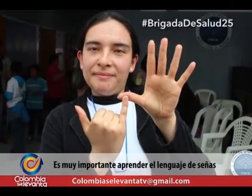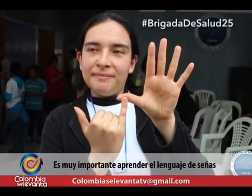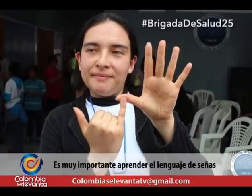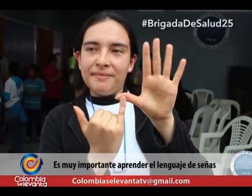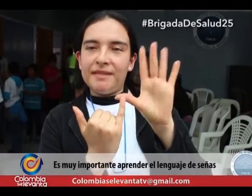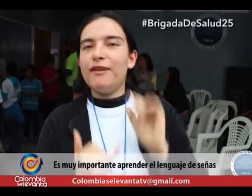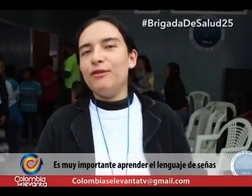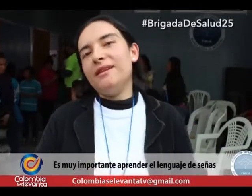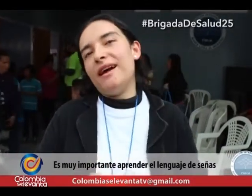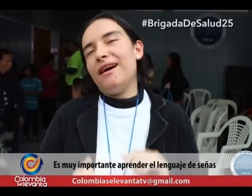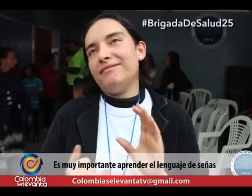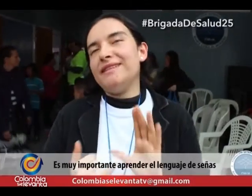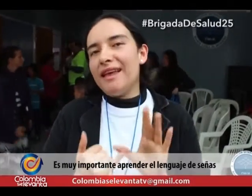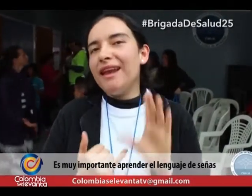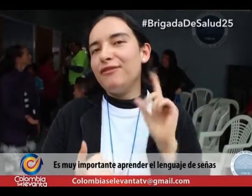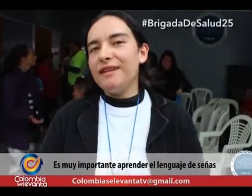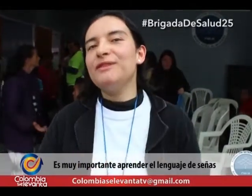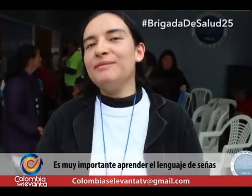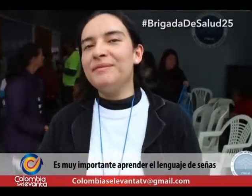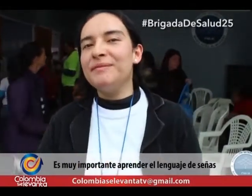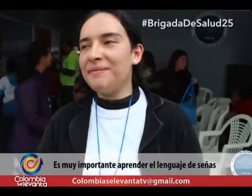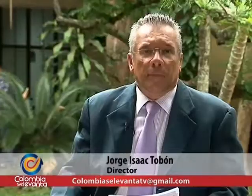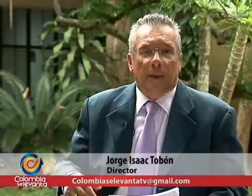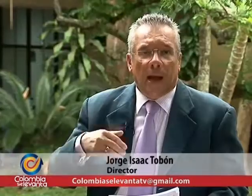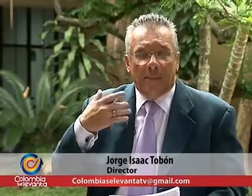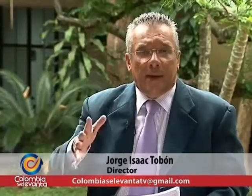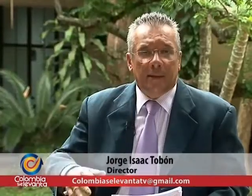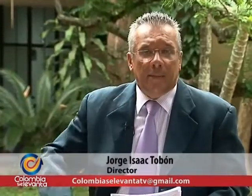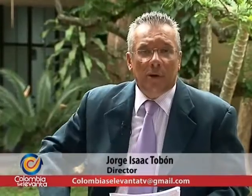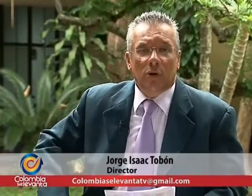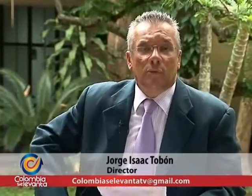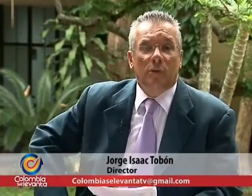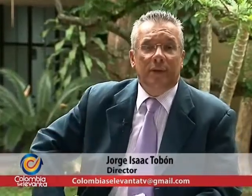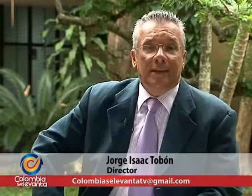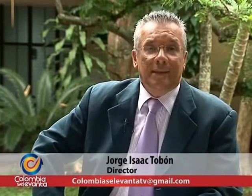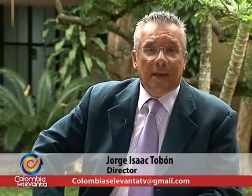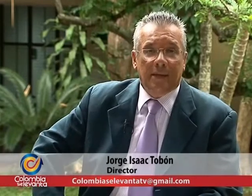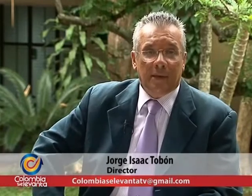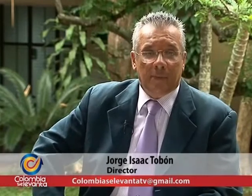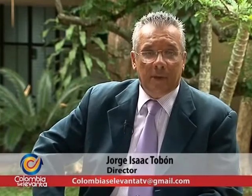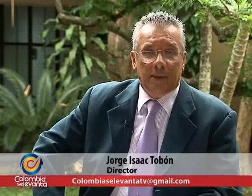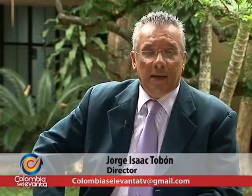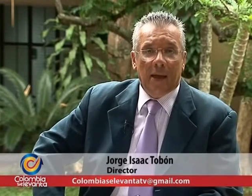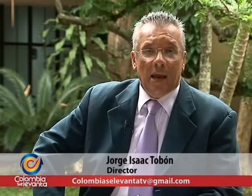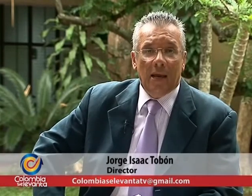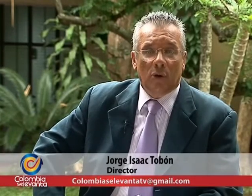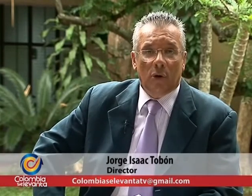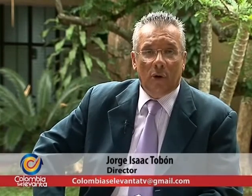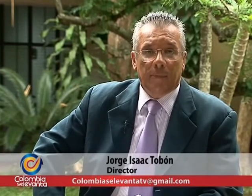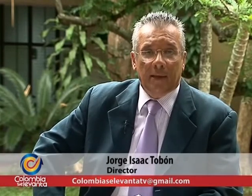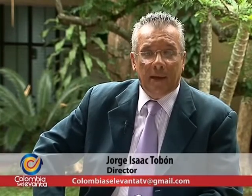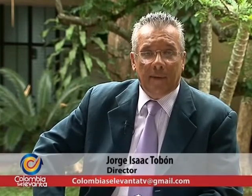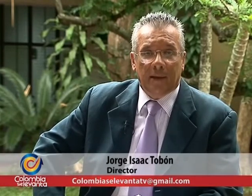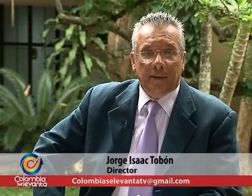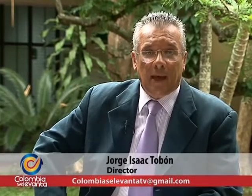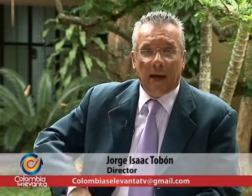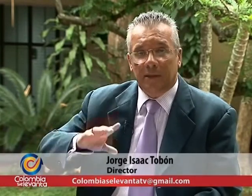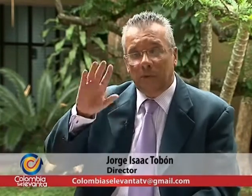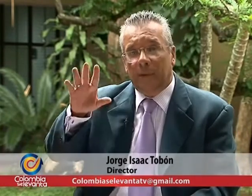Es la seña de la Fundación. Amigas y amigos, muchas gracias por estar en Colombia se levanta. Hasta una